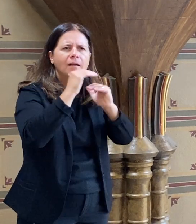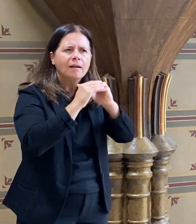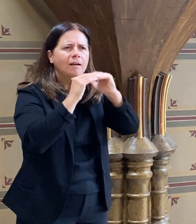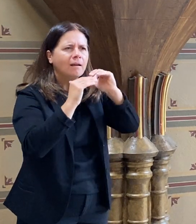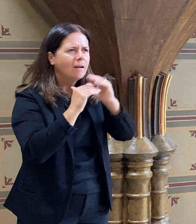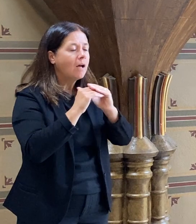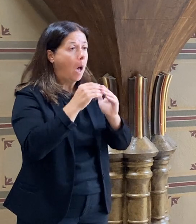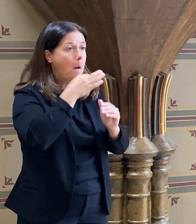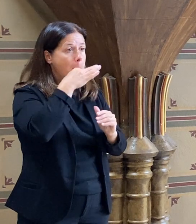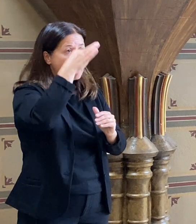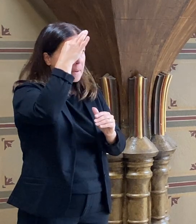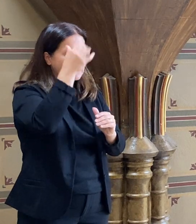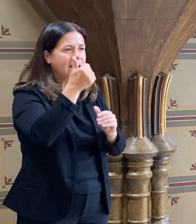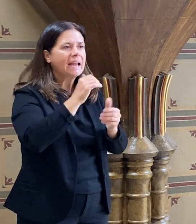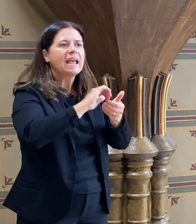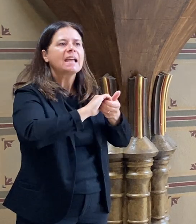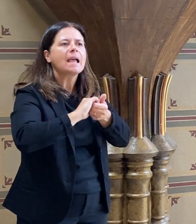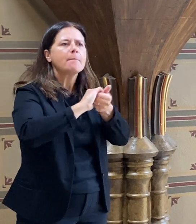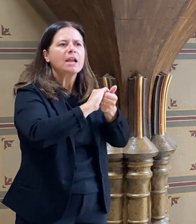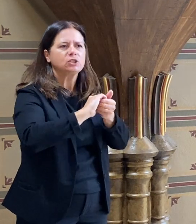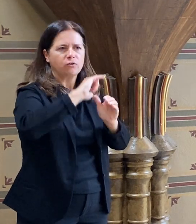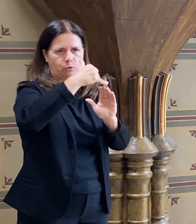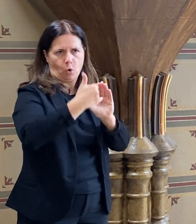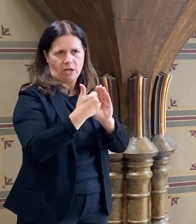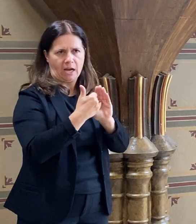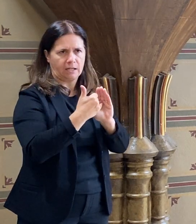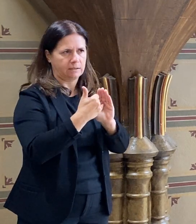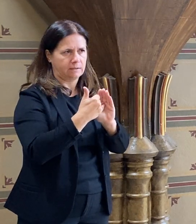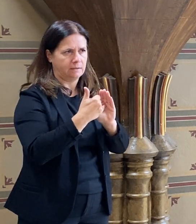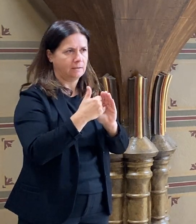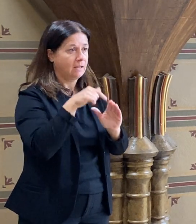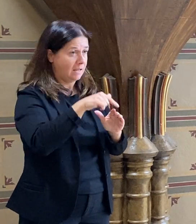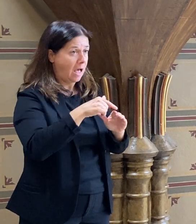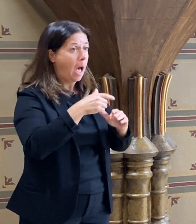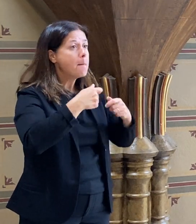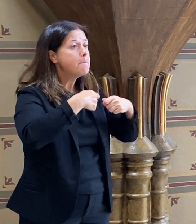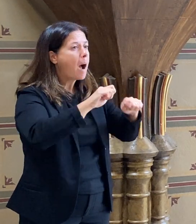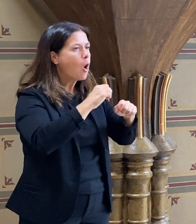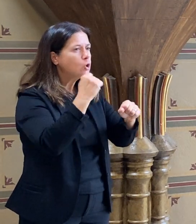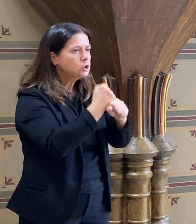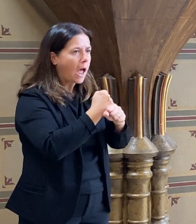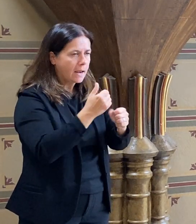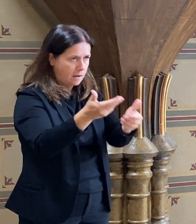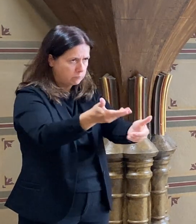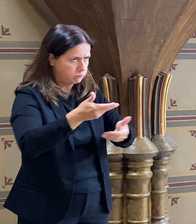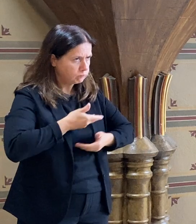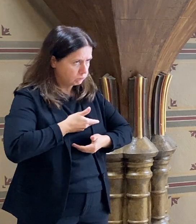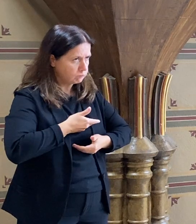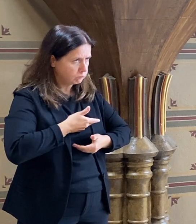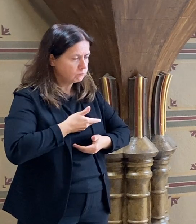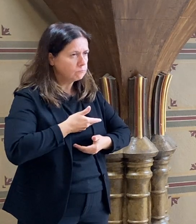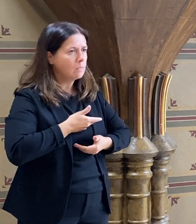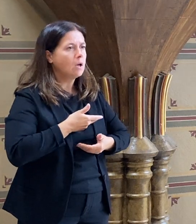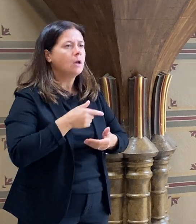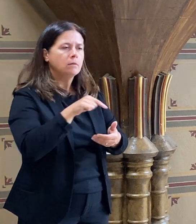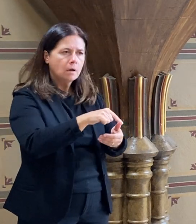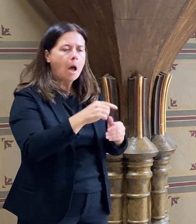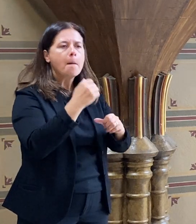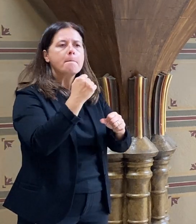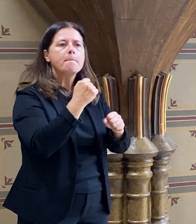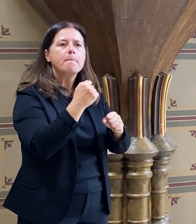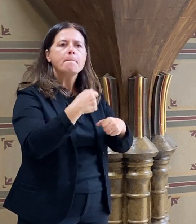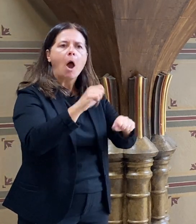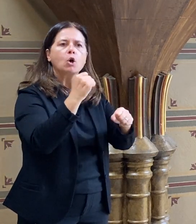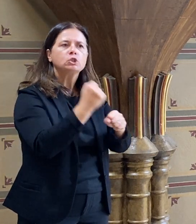ist eigentlich ein Gemeinschaftsprojekt. Uns wurden diese Bausteine zur Verfügung gestellt. Mit diesen Bausteinen